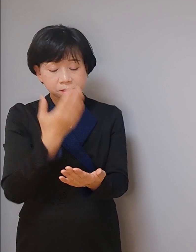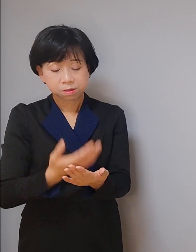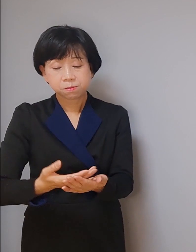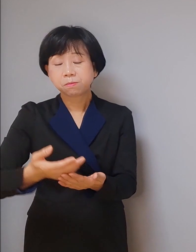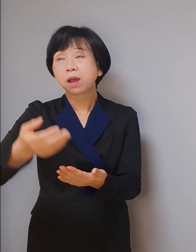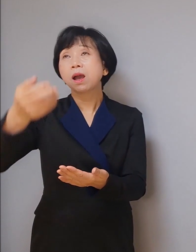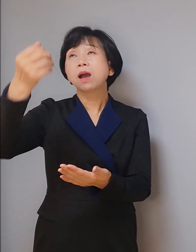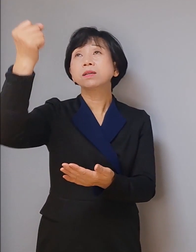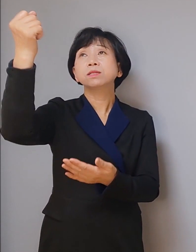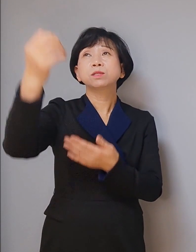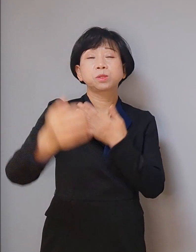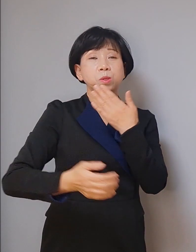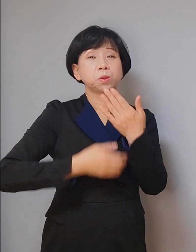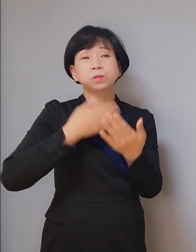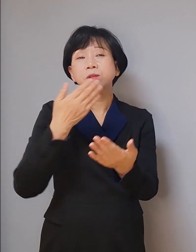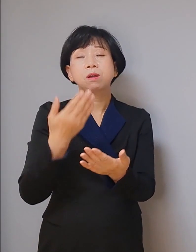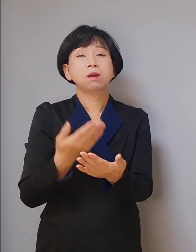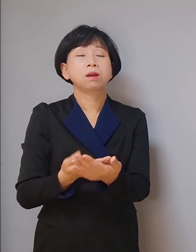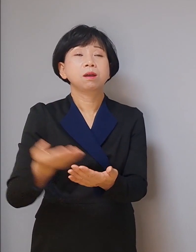받으소서.